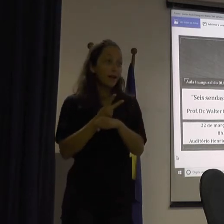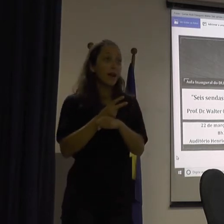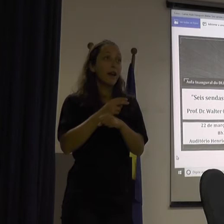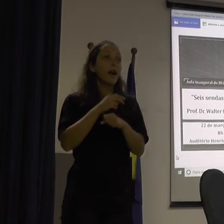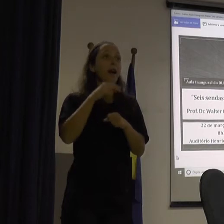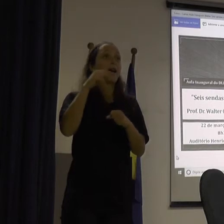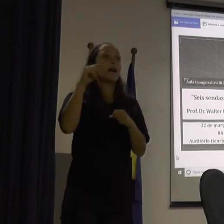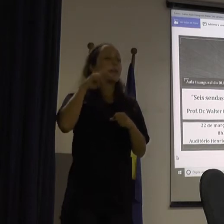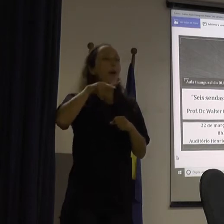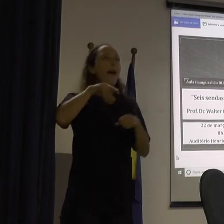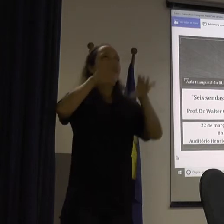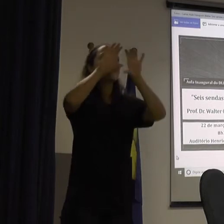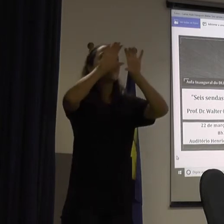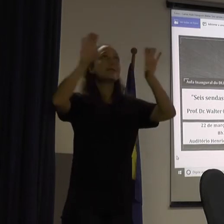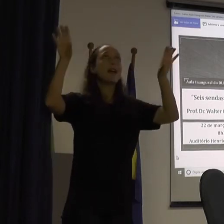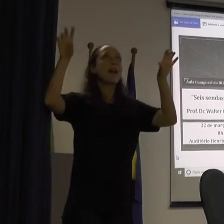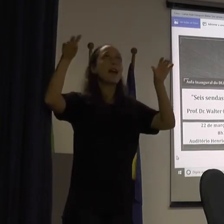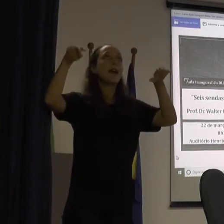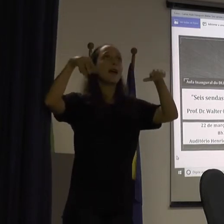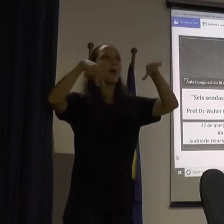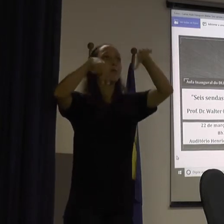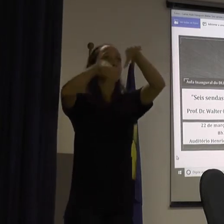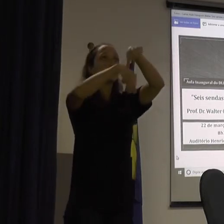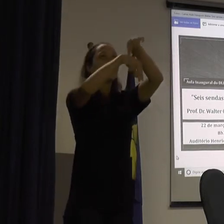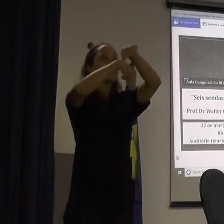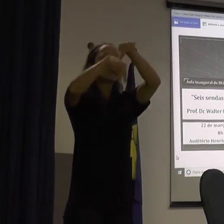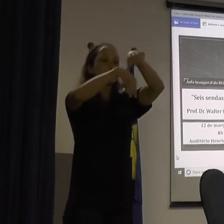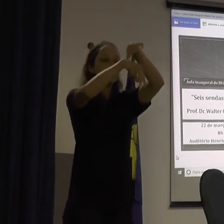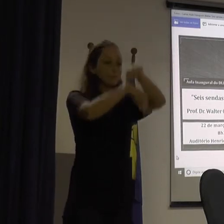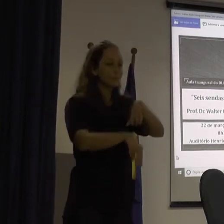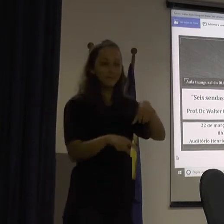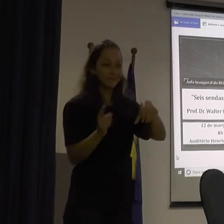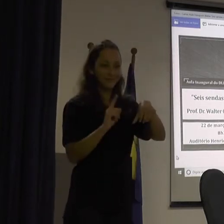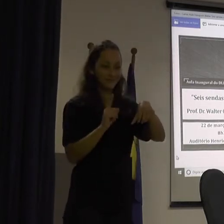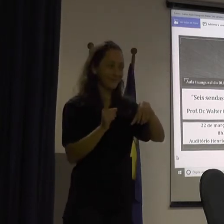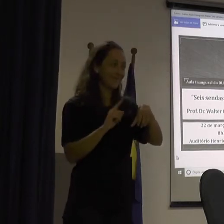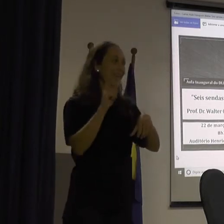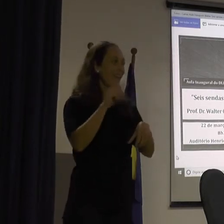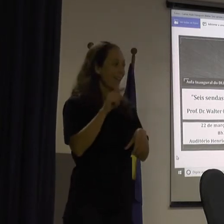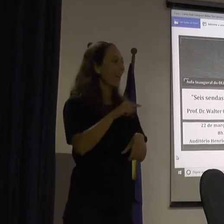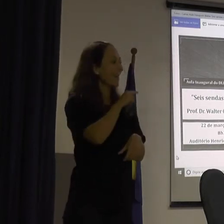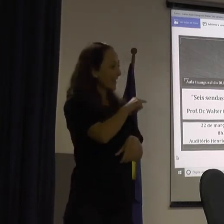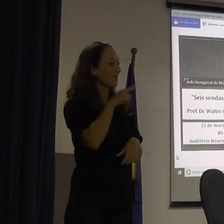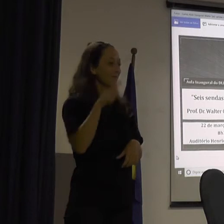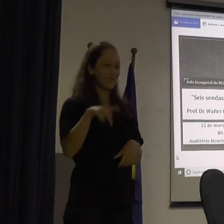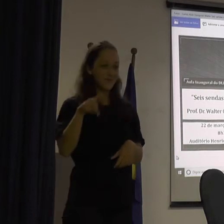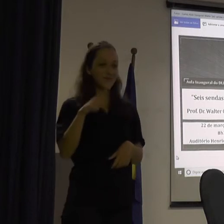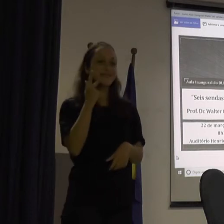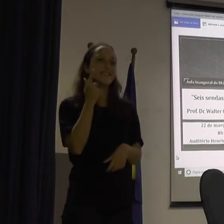mas pousou do céu, vindo do Ceará, né? O professor Walter estava aqui